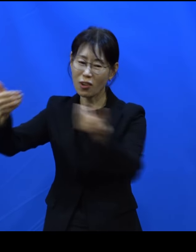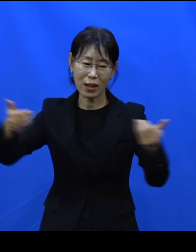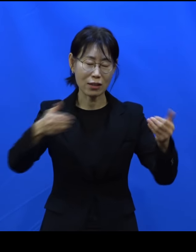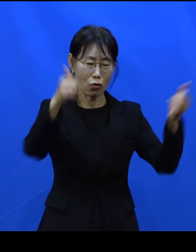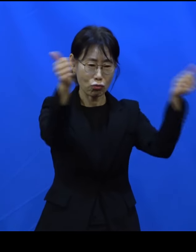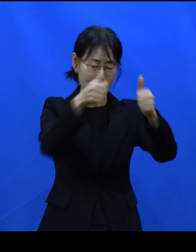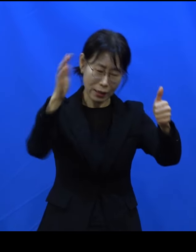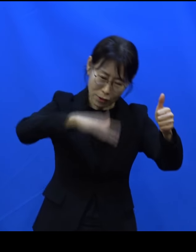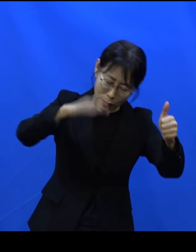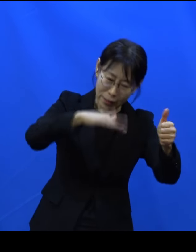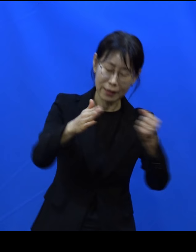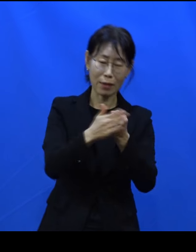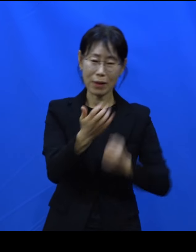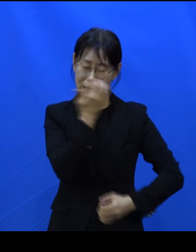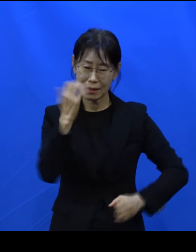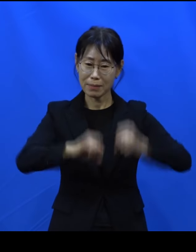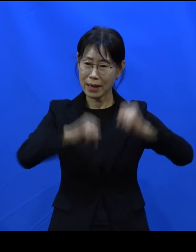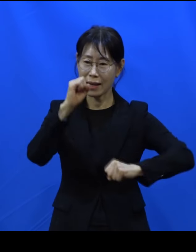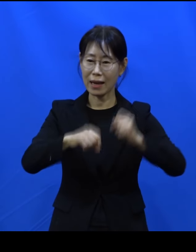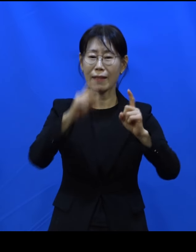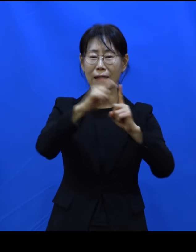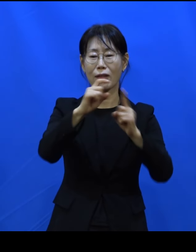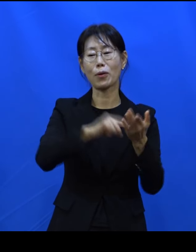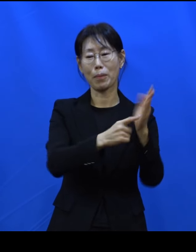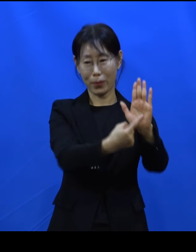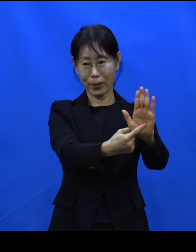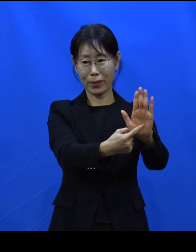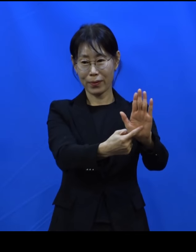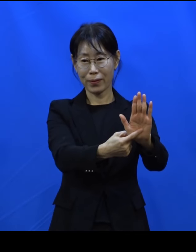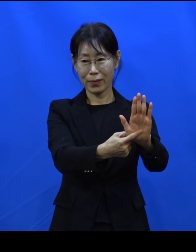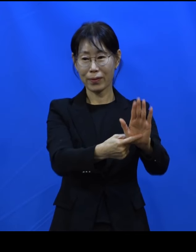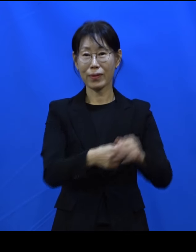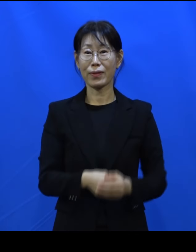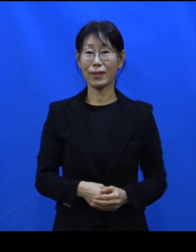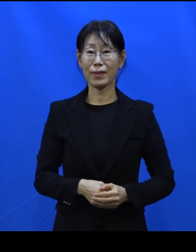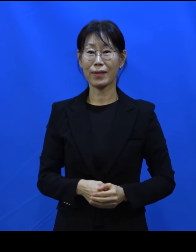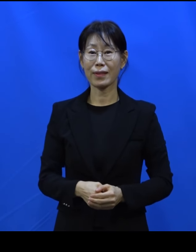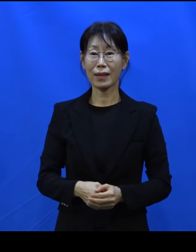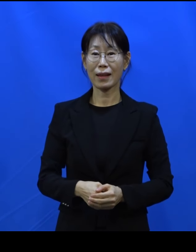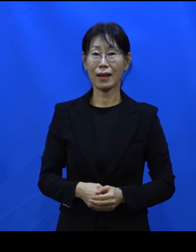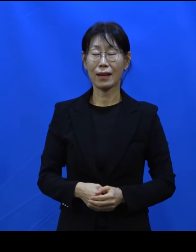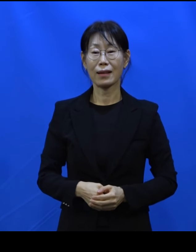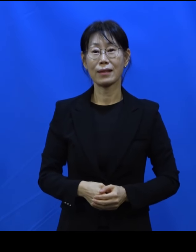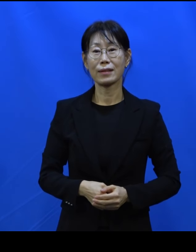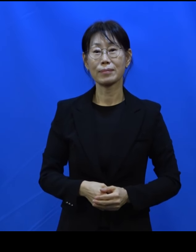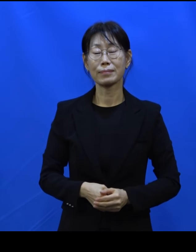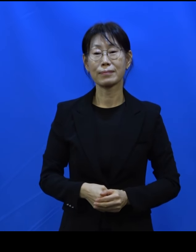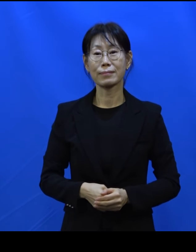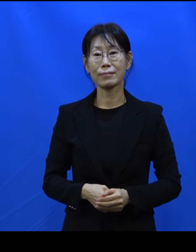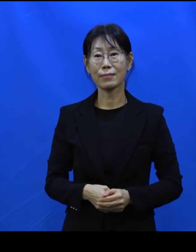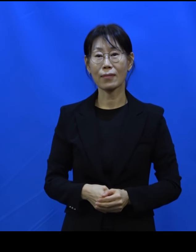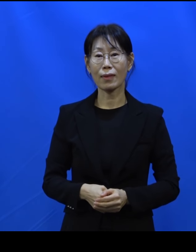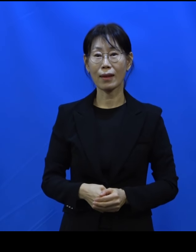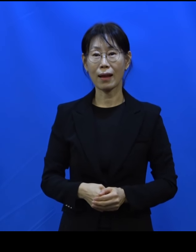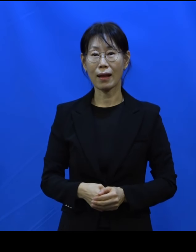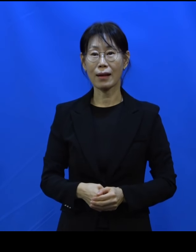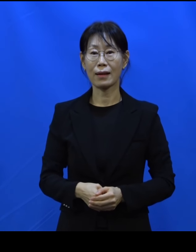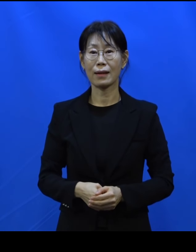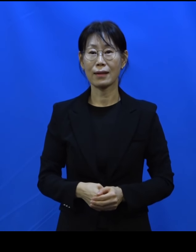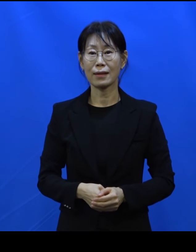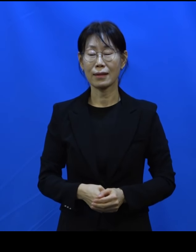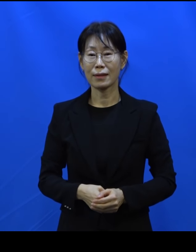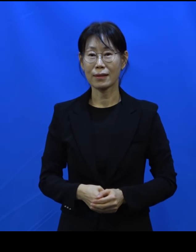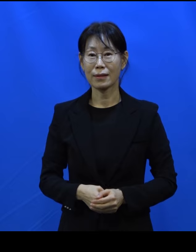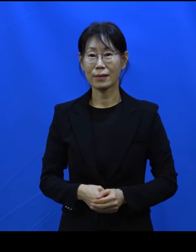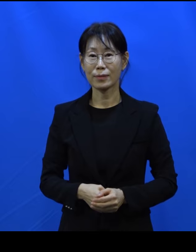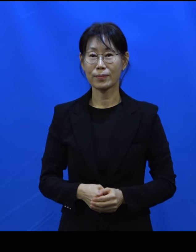호세아서였죠. 자, 그리스도는 이미 그리스도인들은 그리스도와 결혼한 상태입니다. 그런데 이제 더 충만한 의미에서